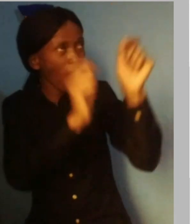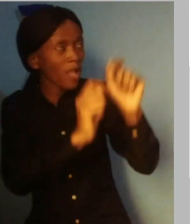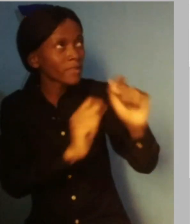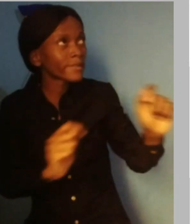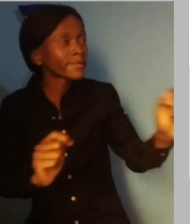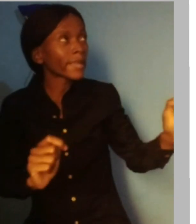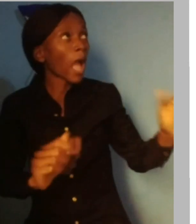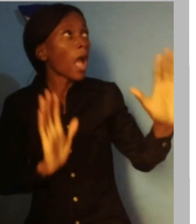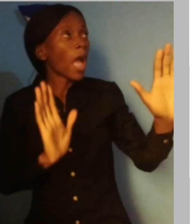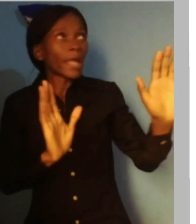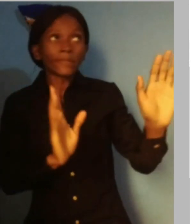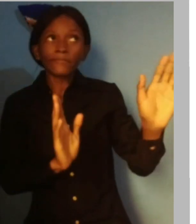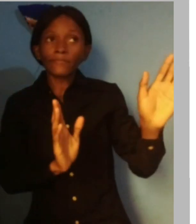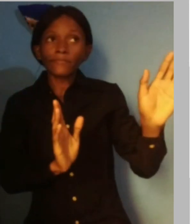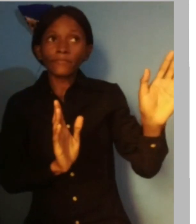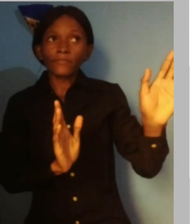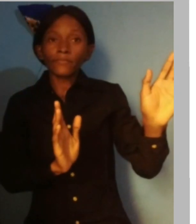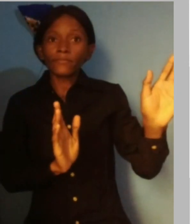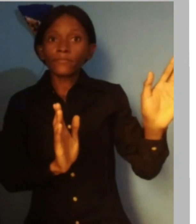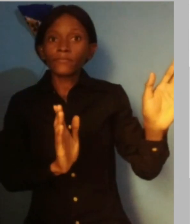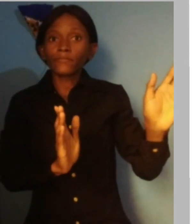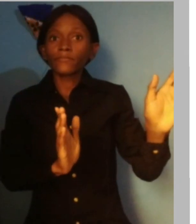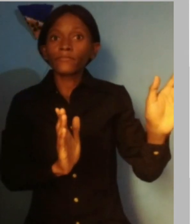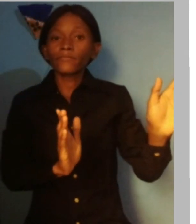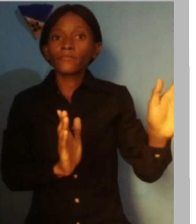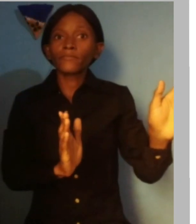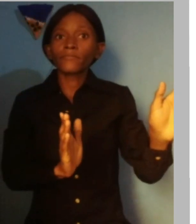pour lui rendre hommage,